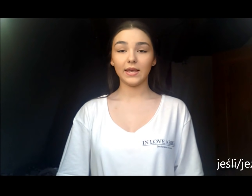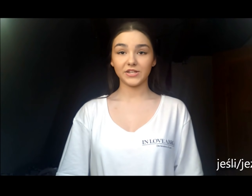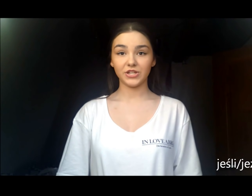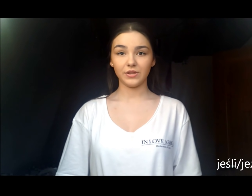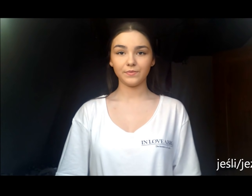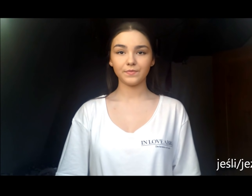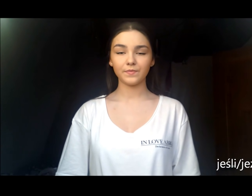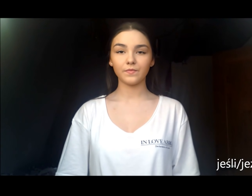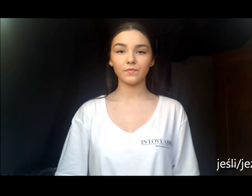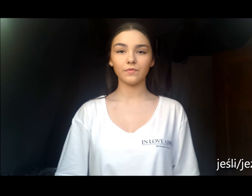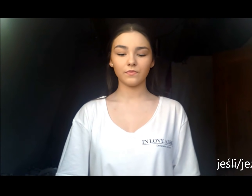Jeśli.